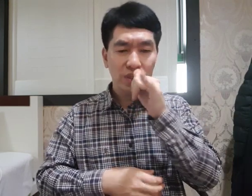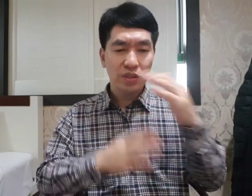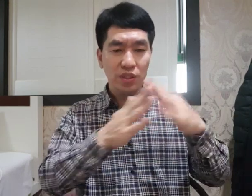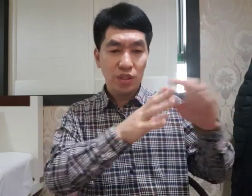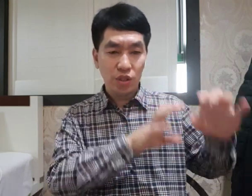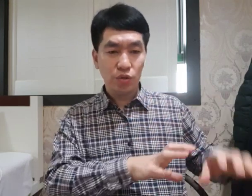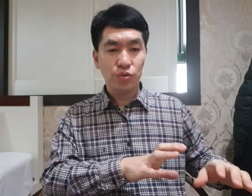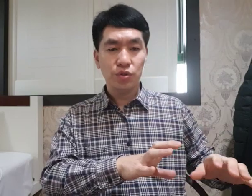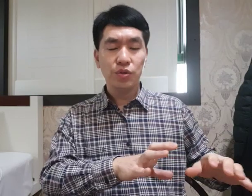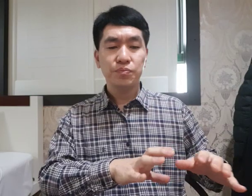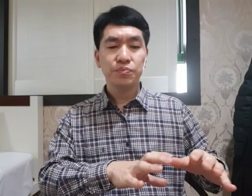있는 이웃을